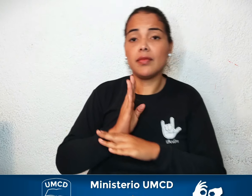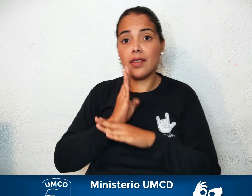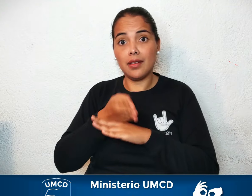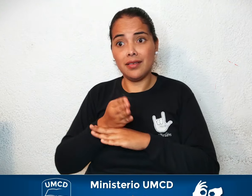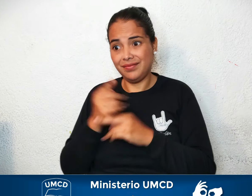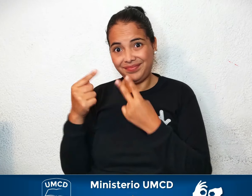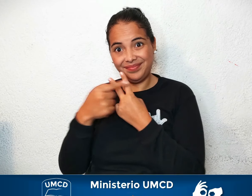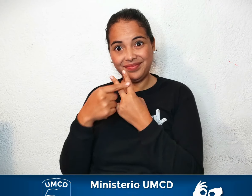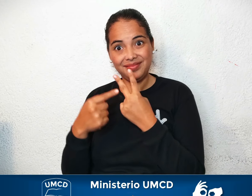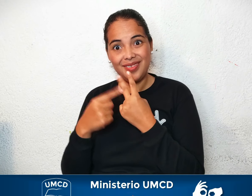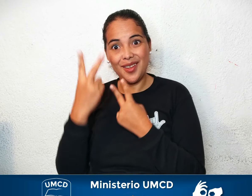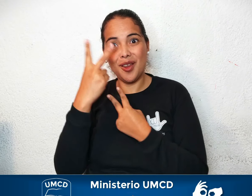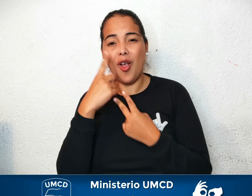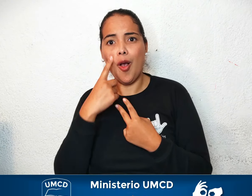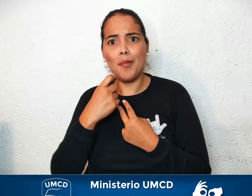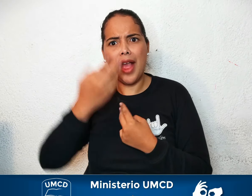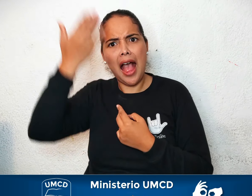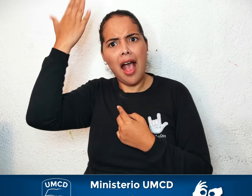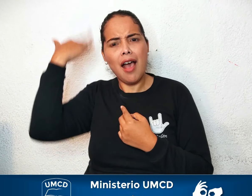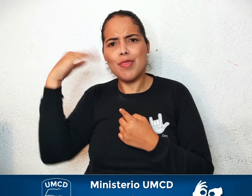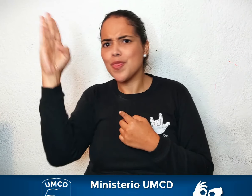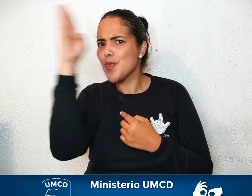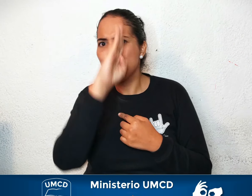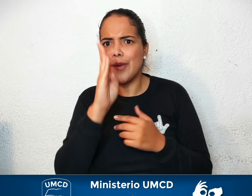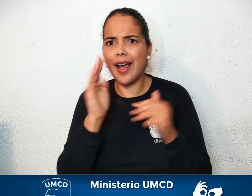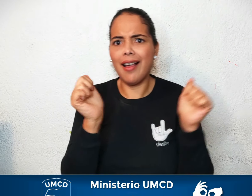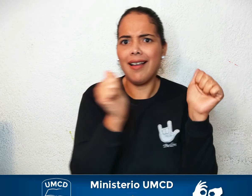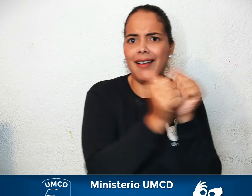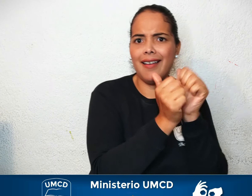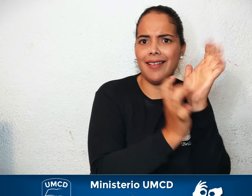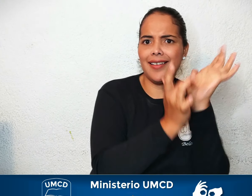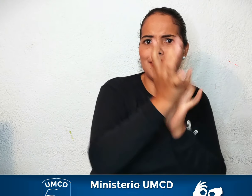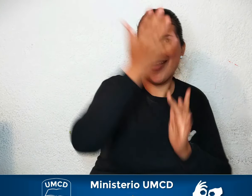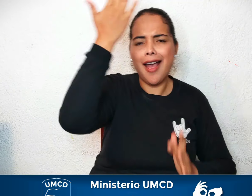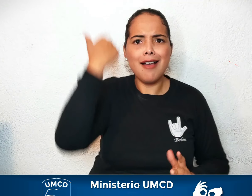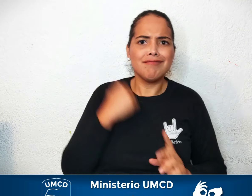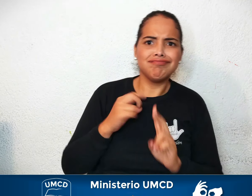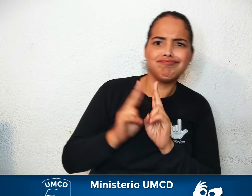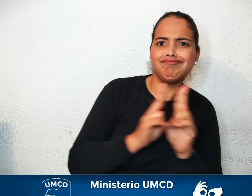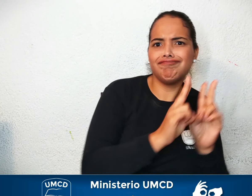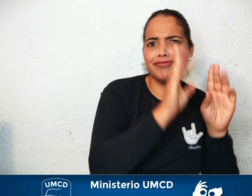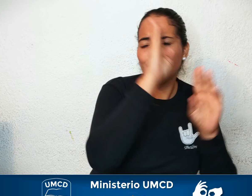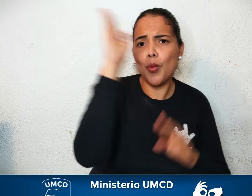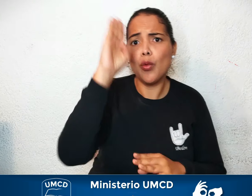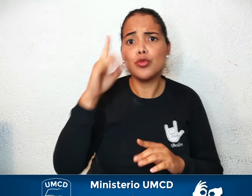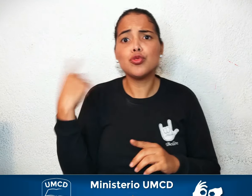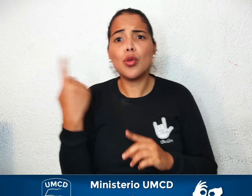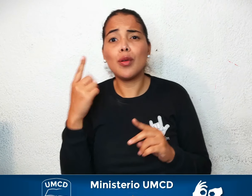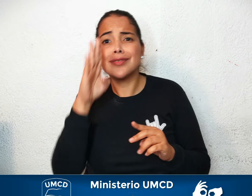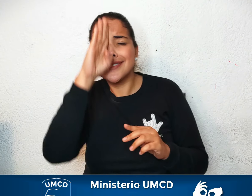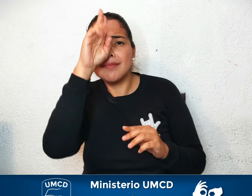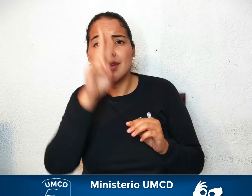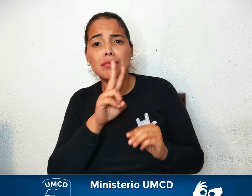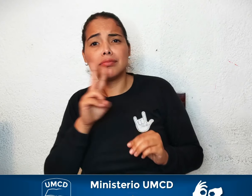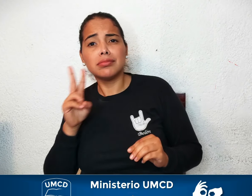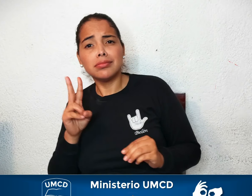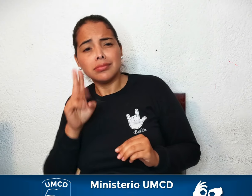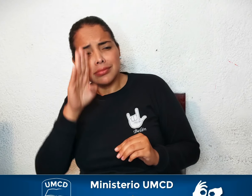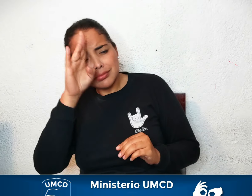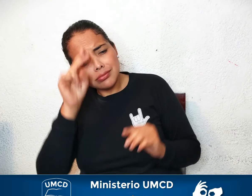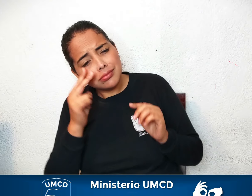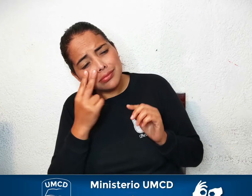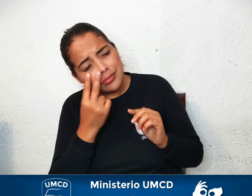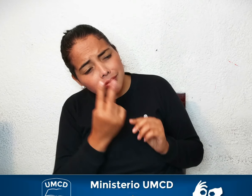de José de Arimatea y en la vida de Nicodemo, quien de repente, sin ser conocidos, aparecen ante Pilato